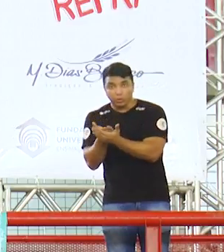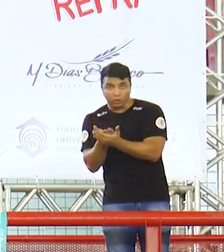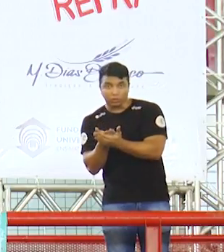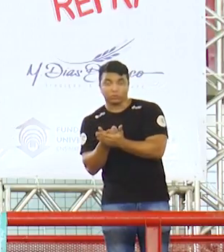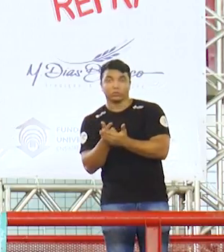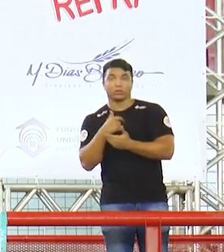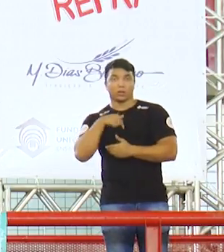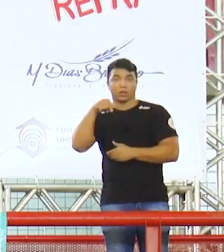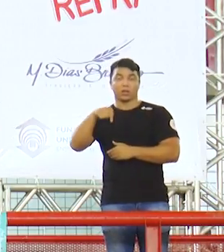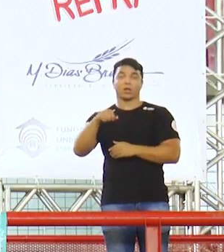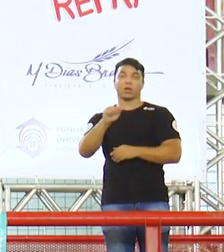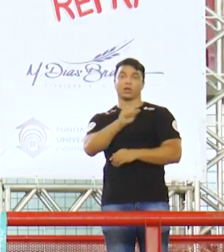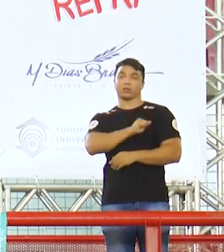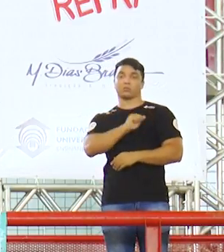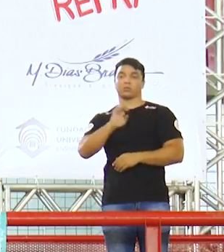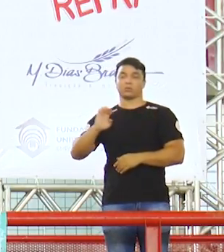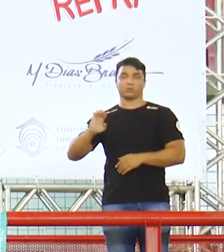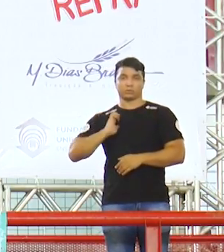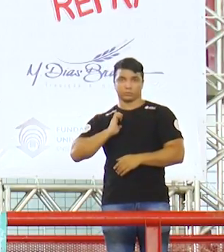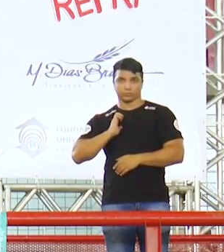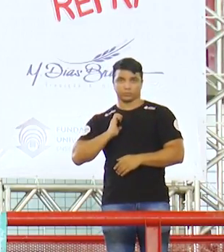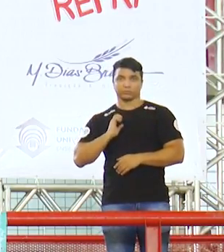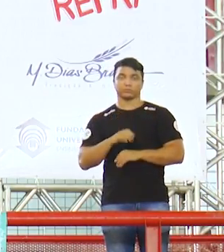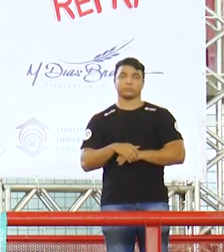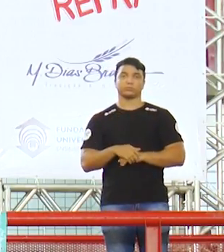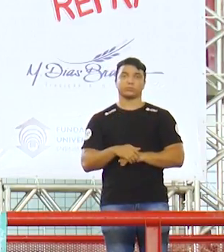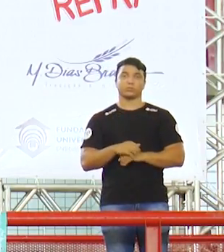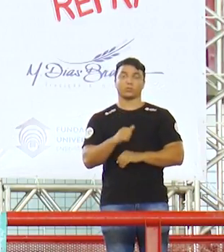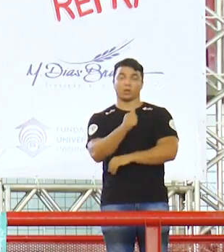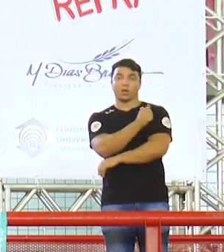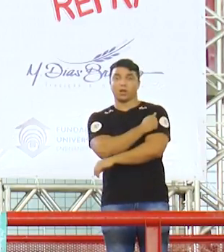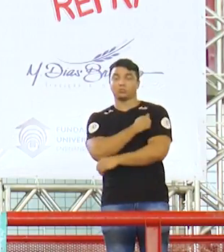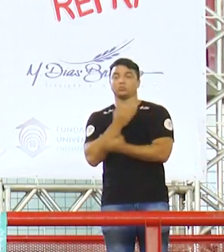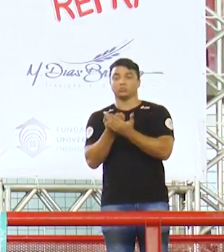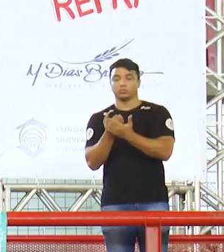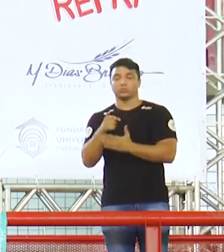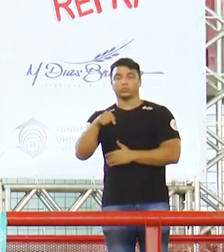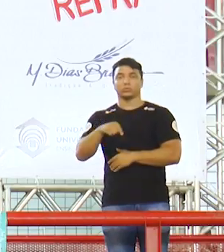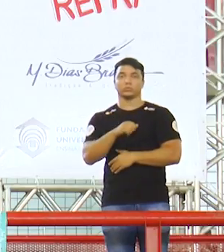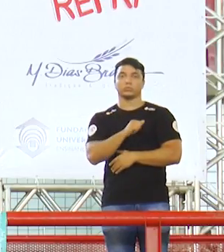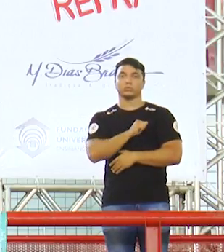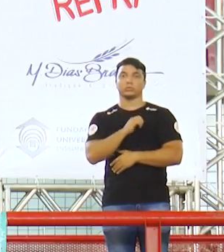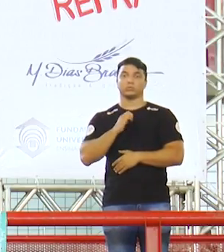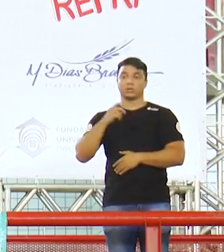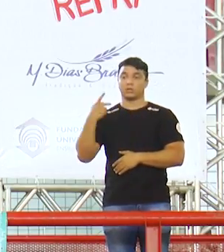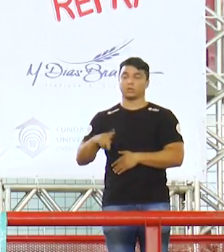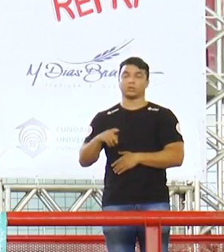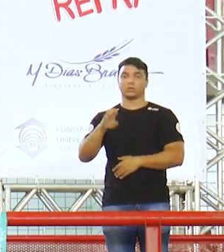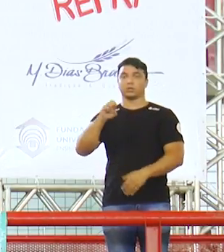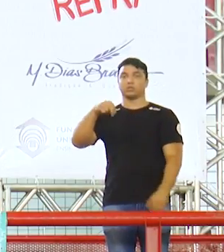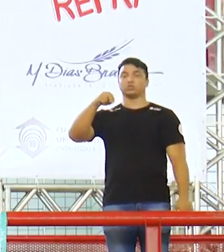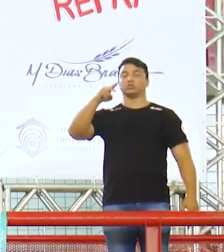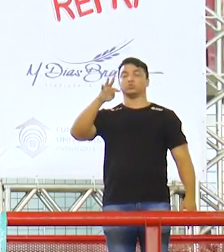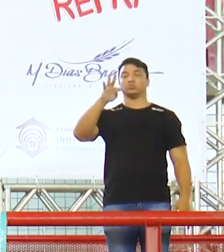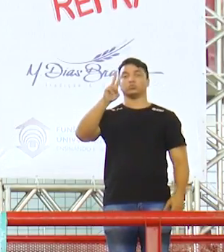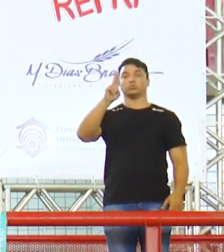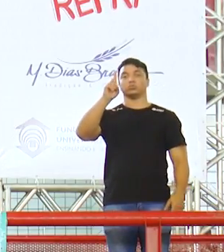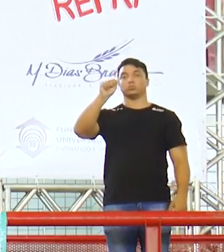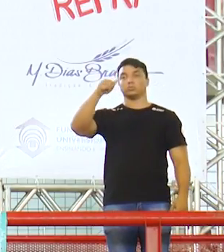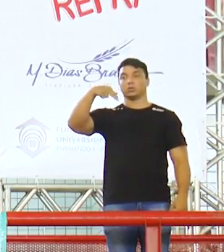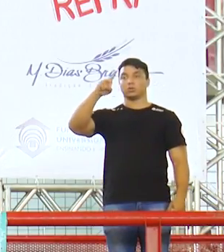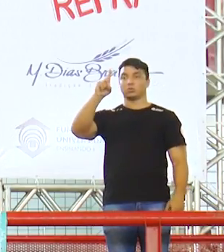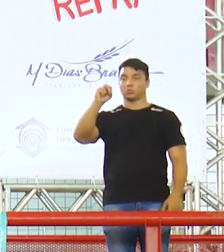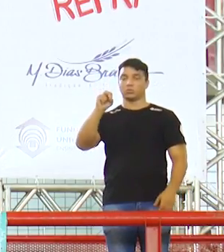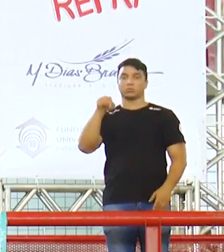estudando na Academia Enem. Os alunos estão estudando. Isso é brasileiro. Isso é